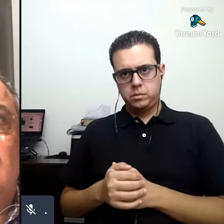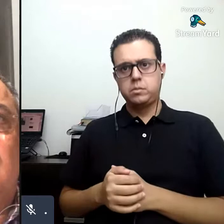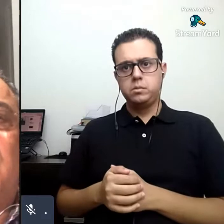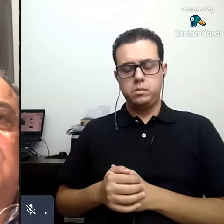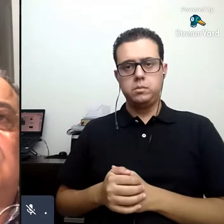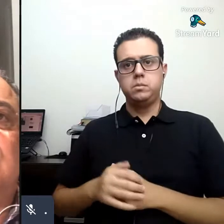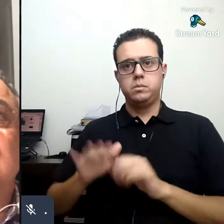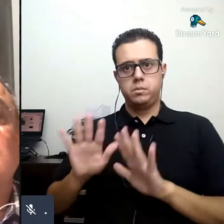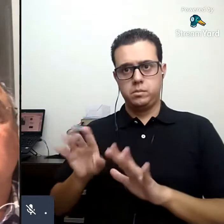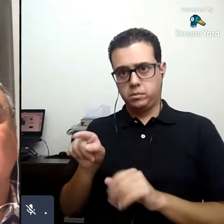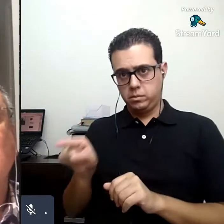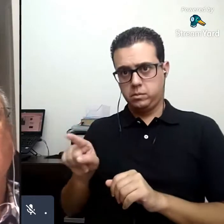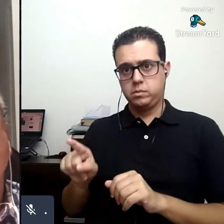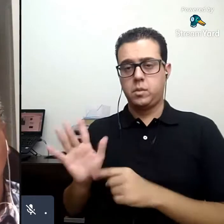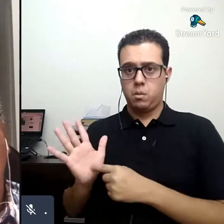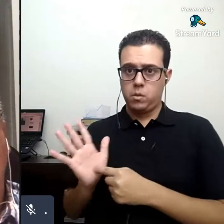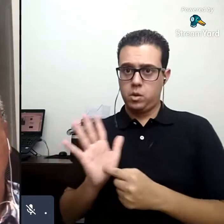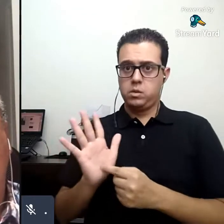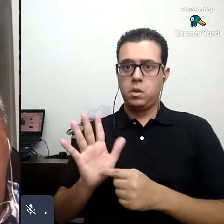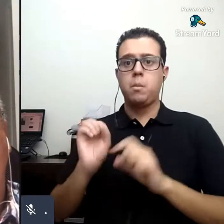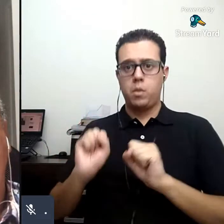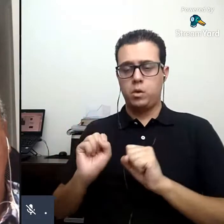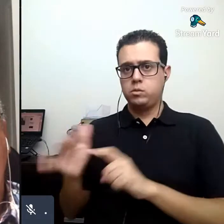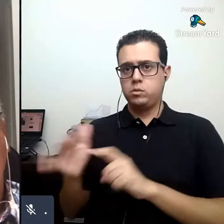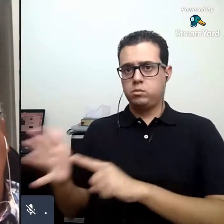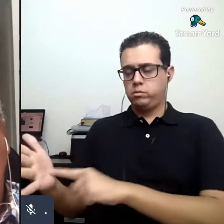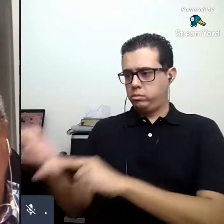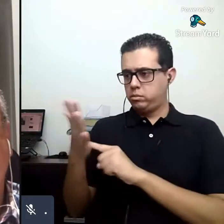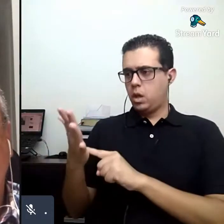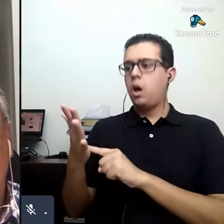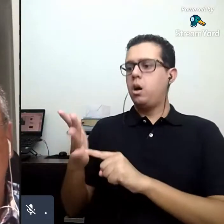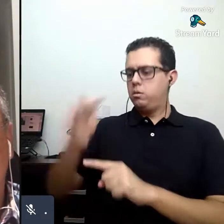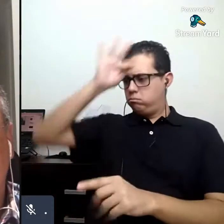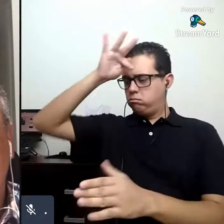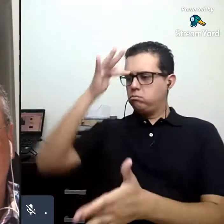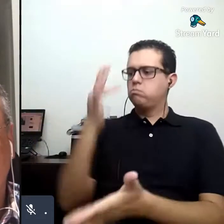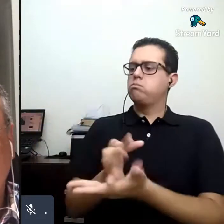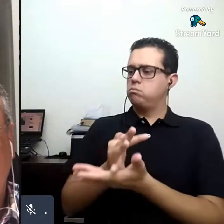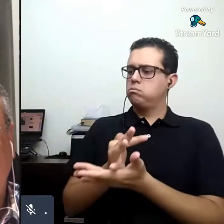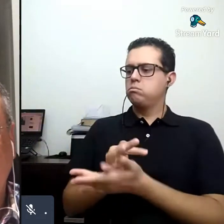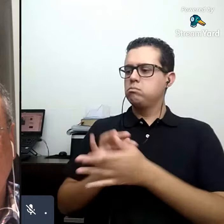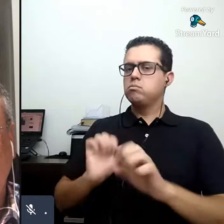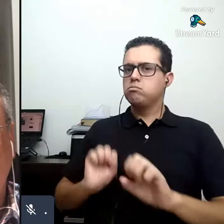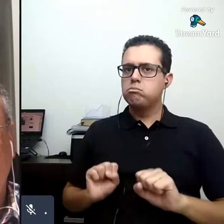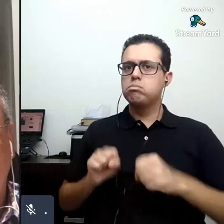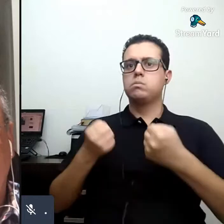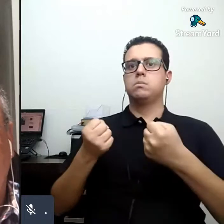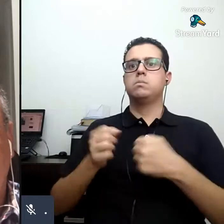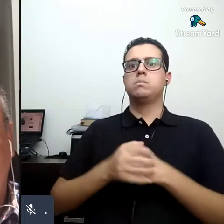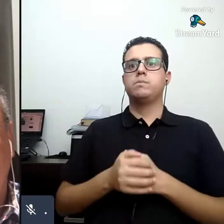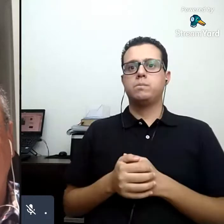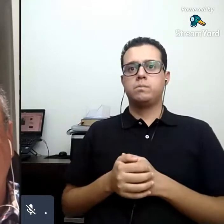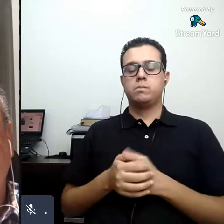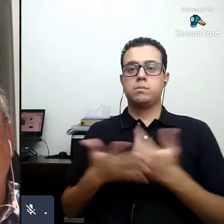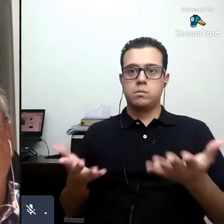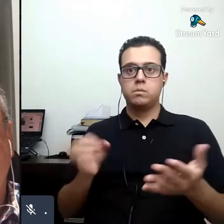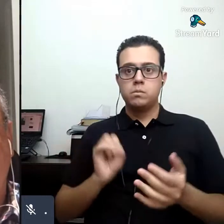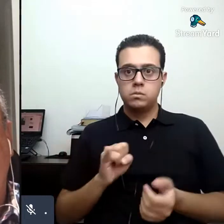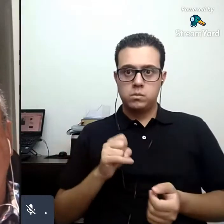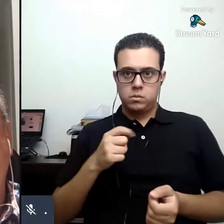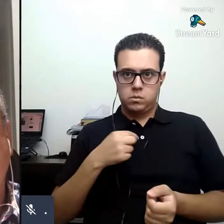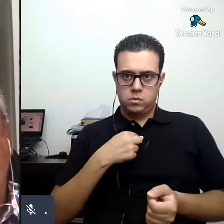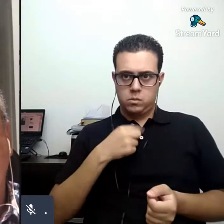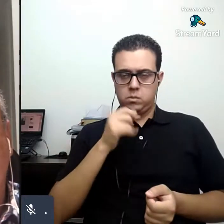sinal pode nos fortificar a fé. Então, se eu acompanho o processo